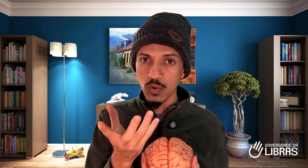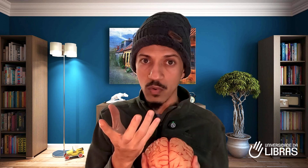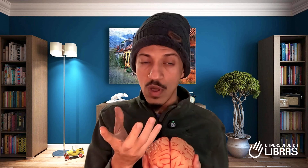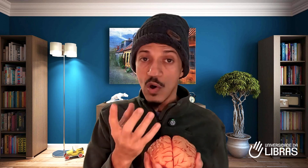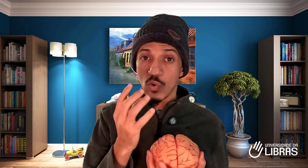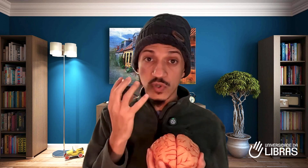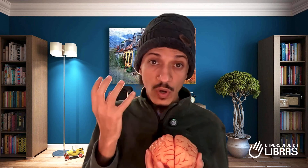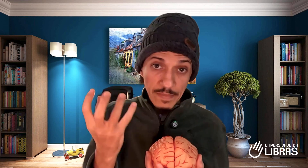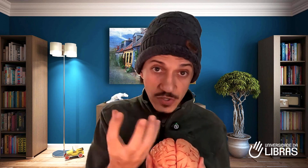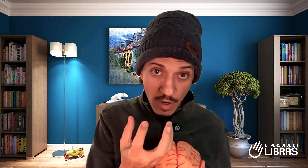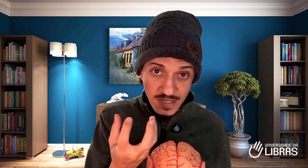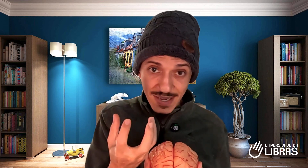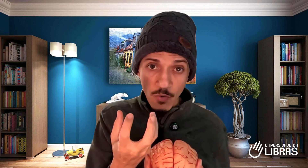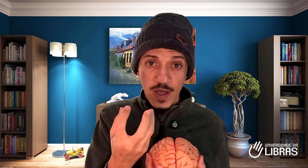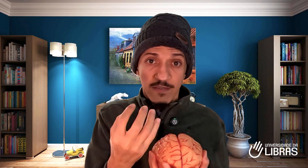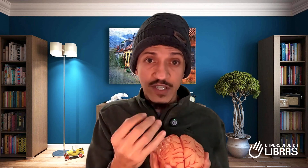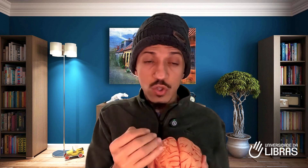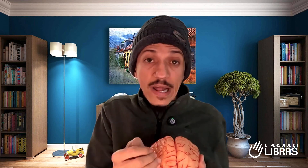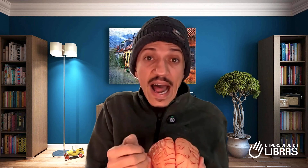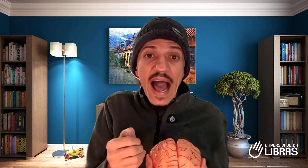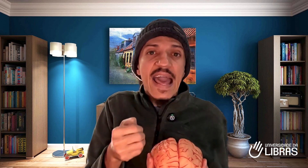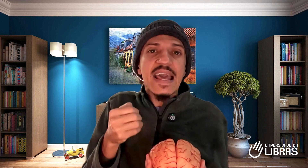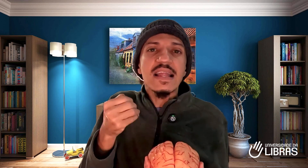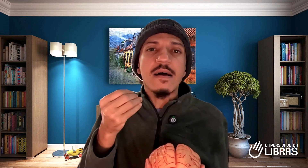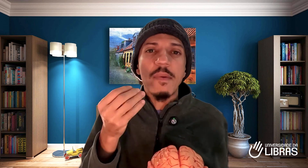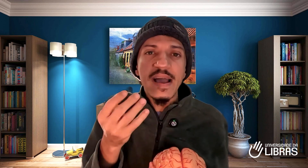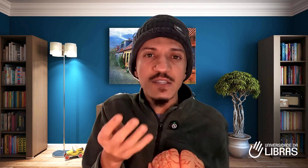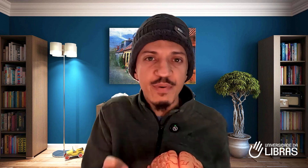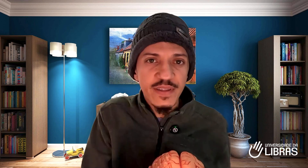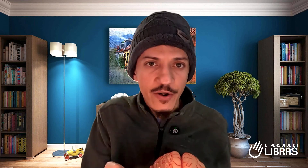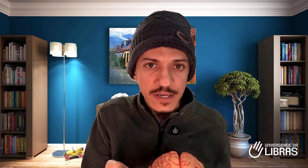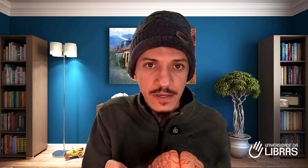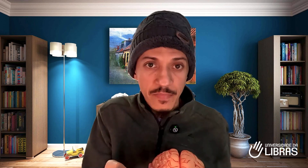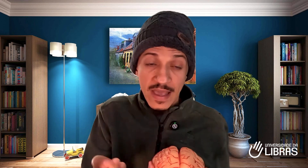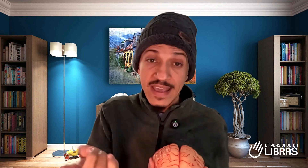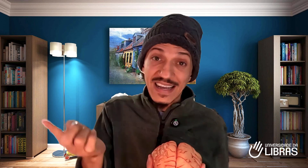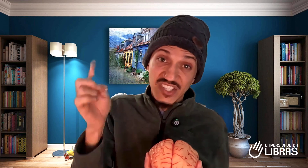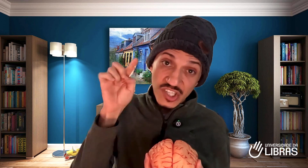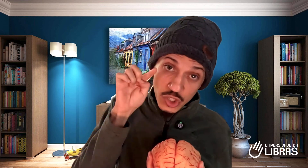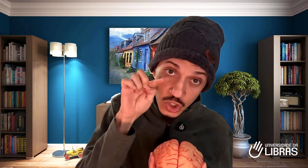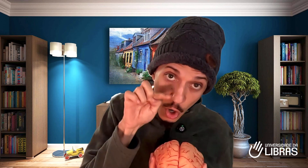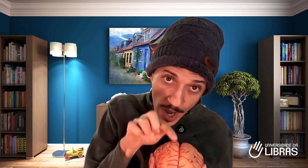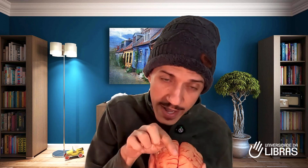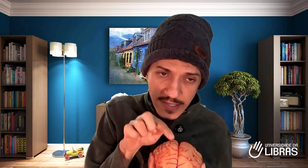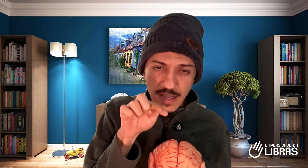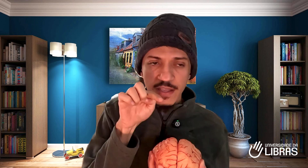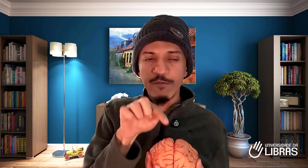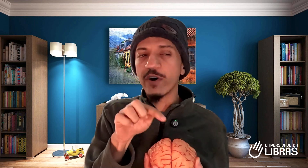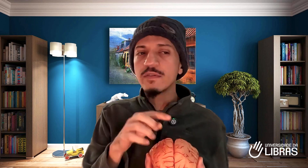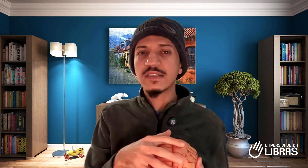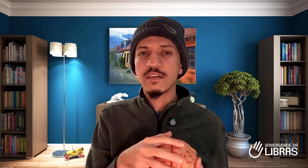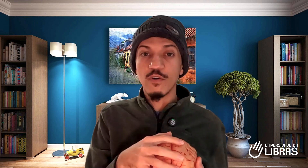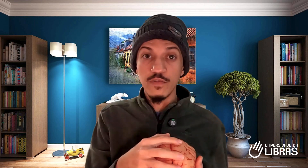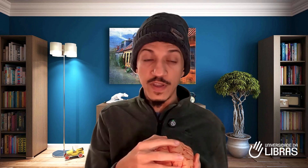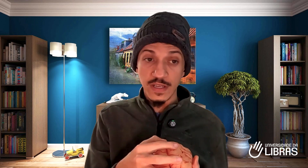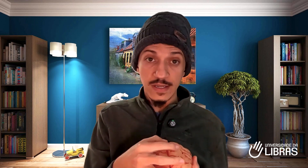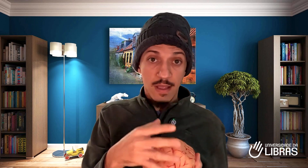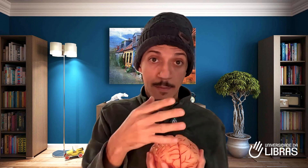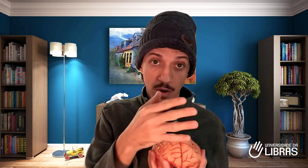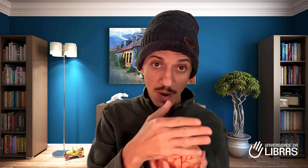a sua absorção se torna ainda mais poderosa. E as histórias que foram desenvolvidas pelo